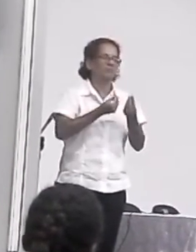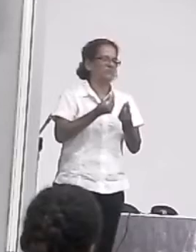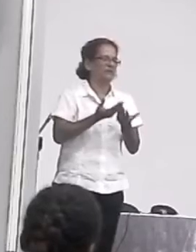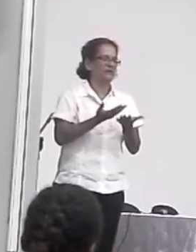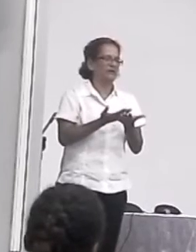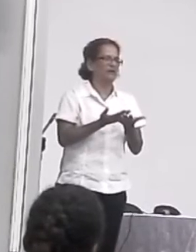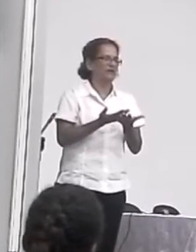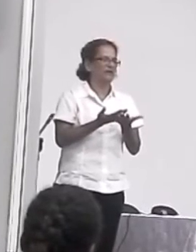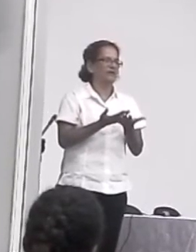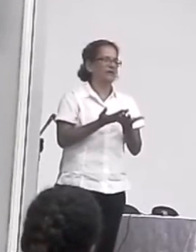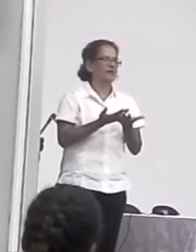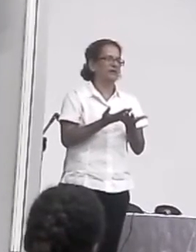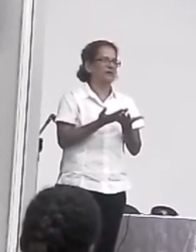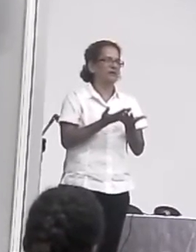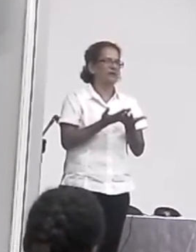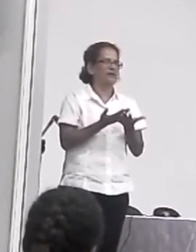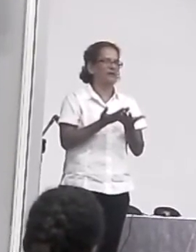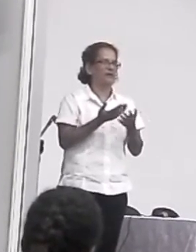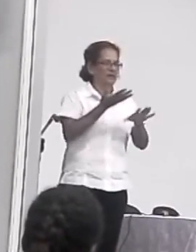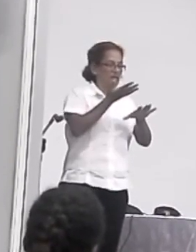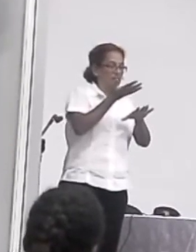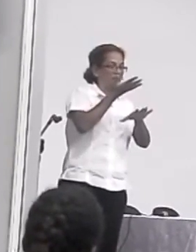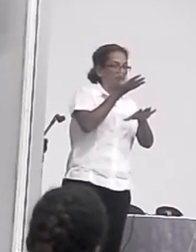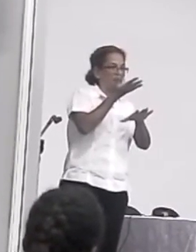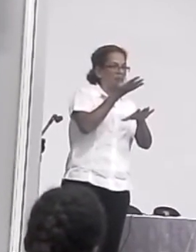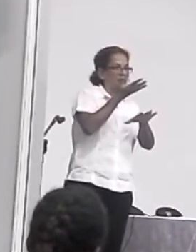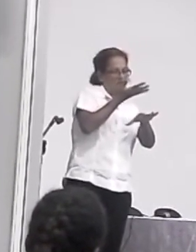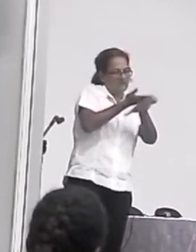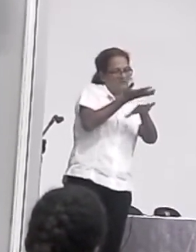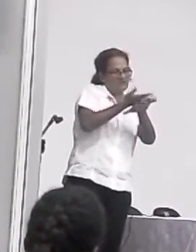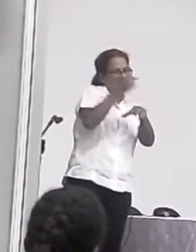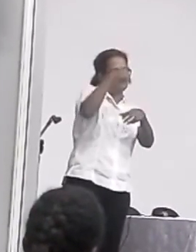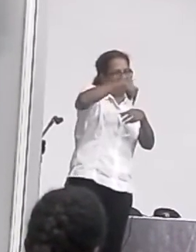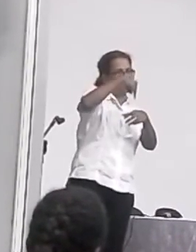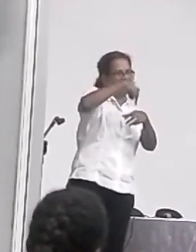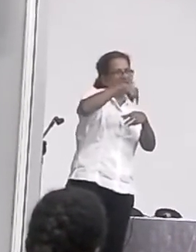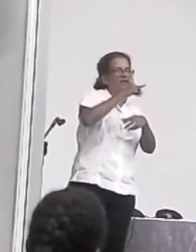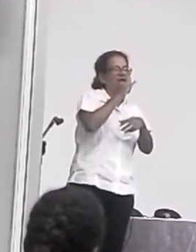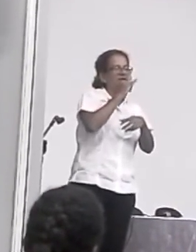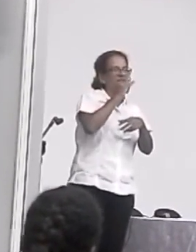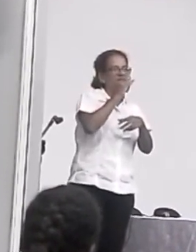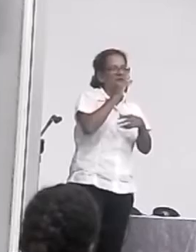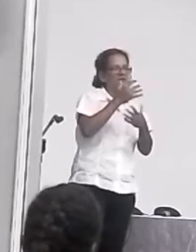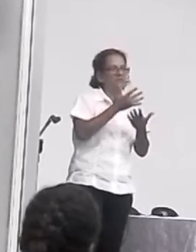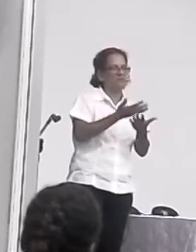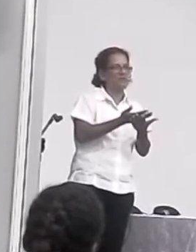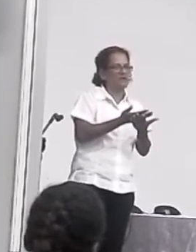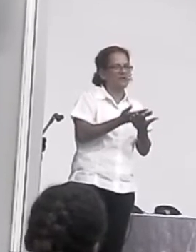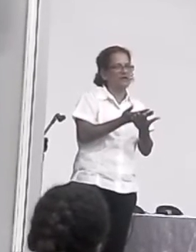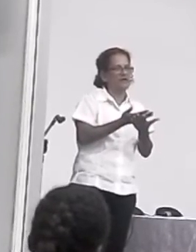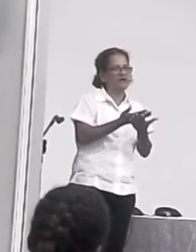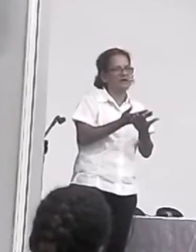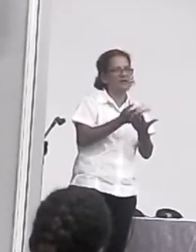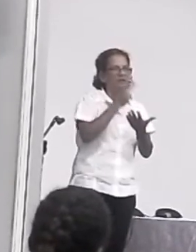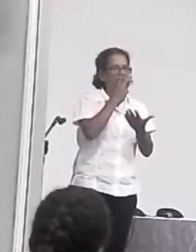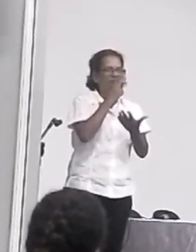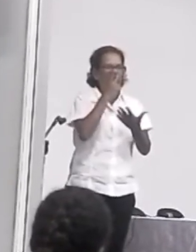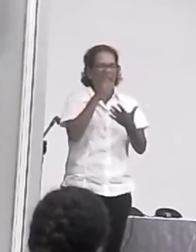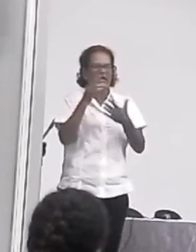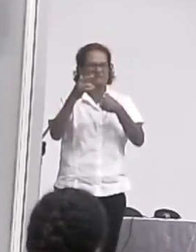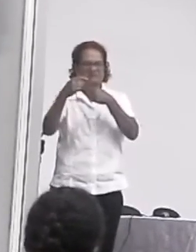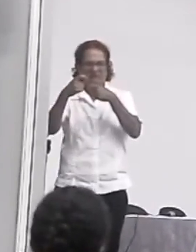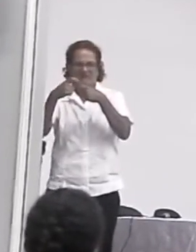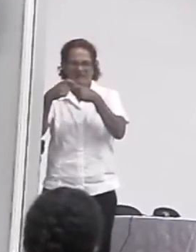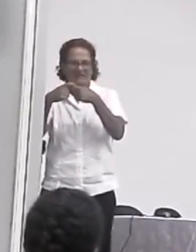expectativa normal de uma disciplina, ou da jurisprudência, da medicina, é de resolver problemas.